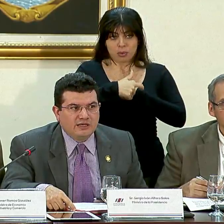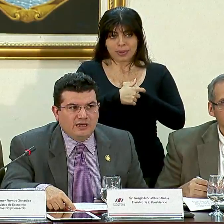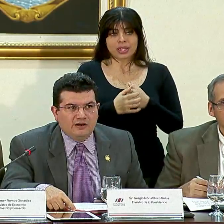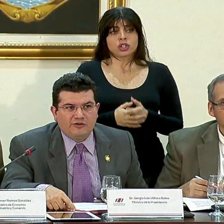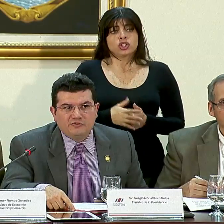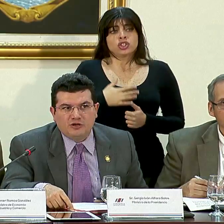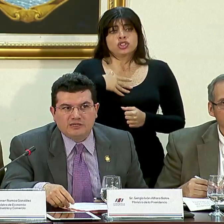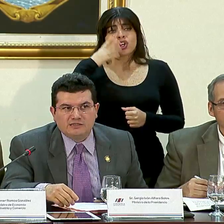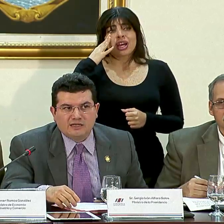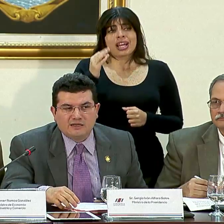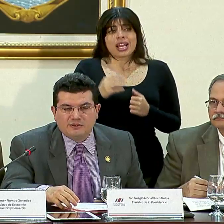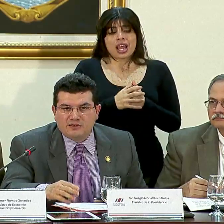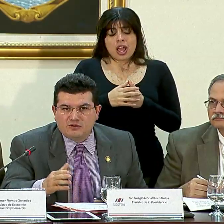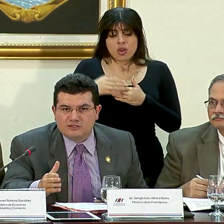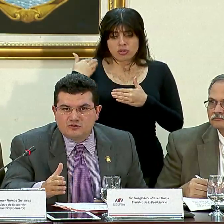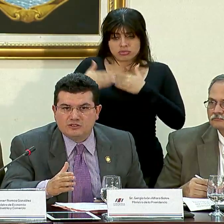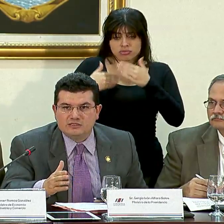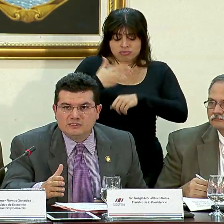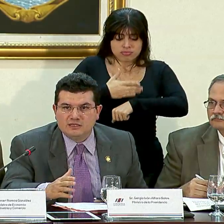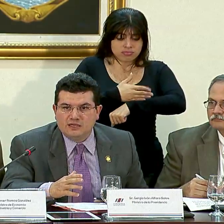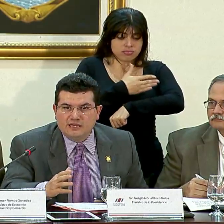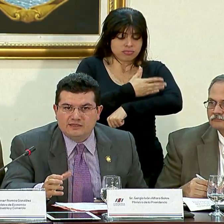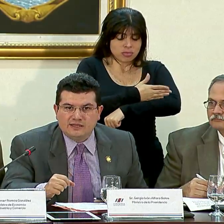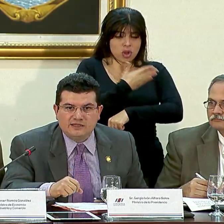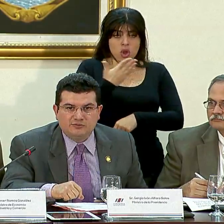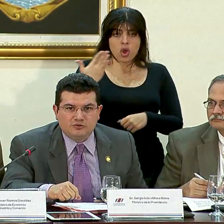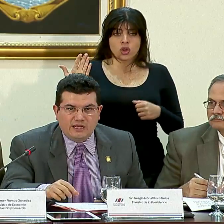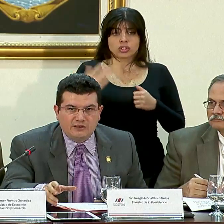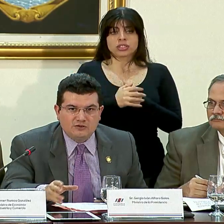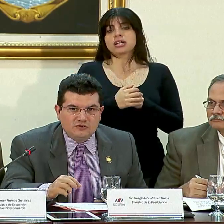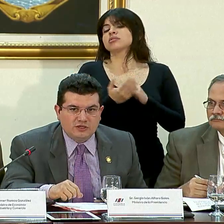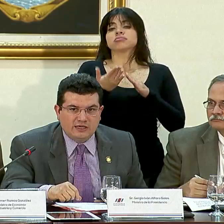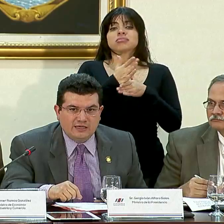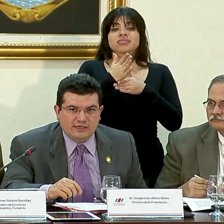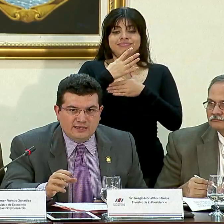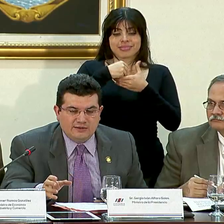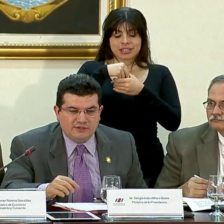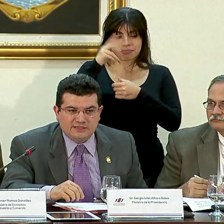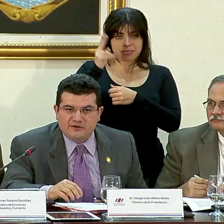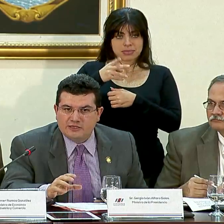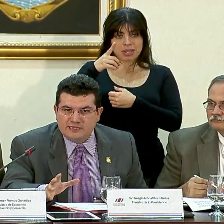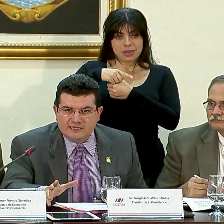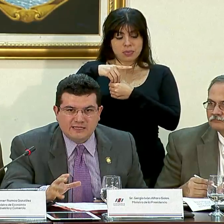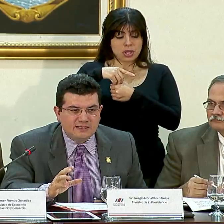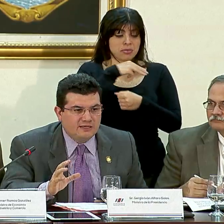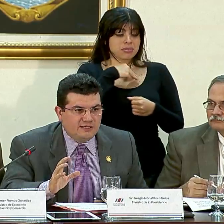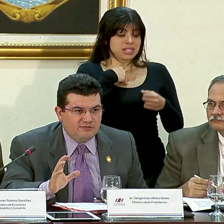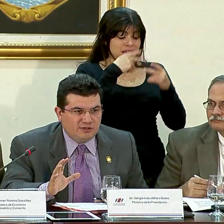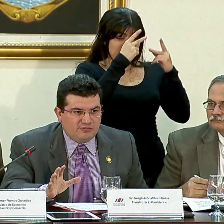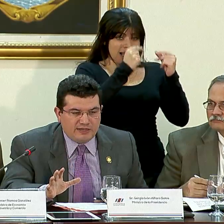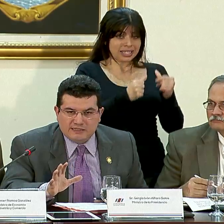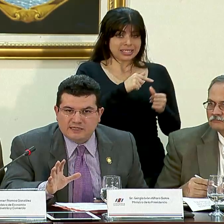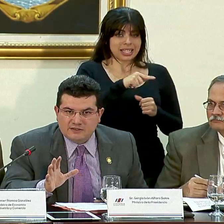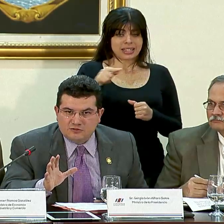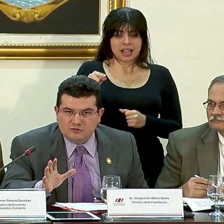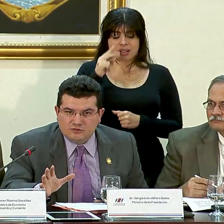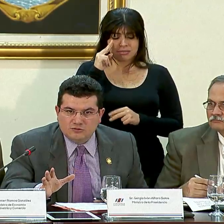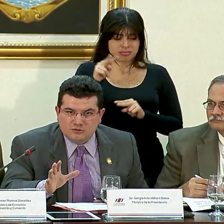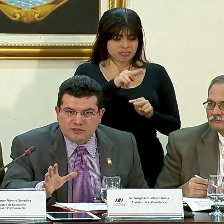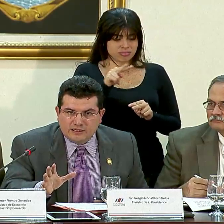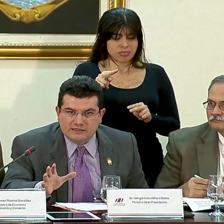que el ritmo al que están caminando las cosas entre diputados y el Ministerio de Hacienda me parece